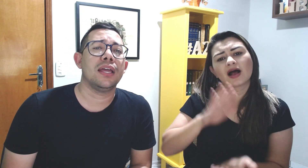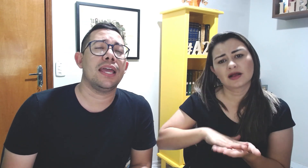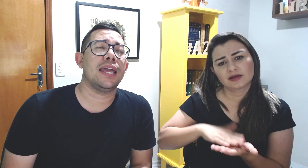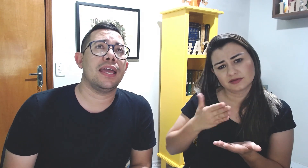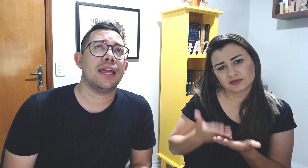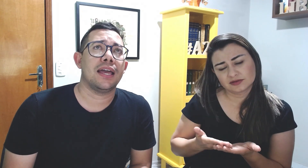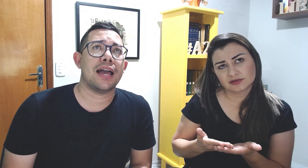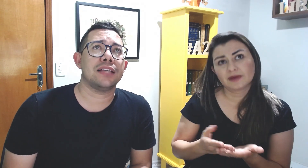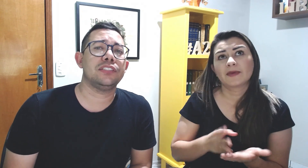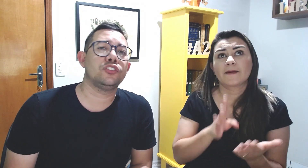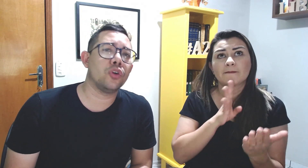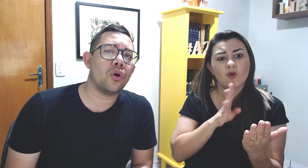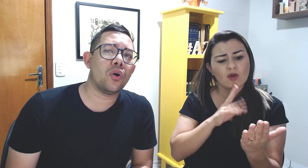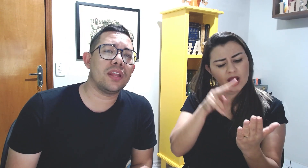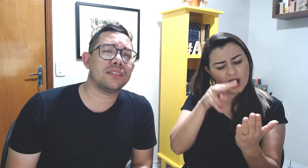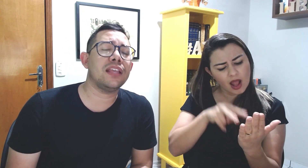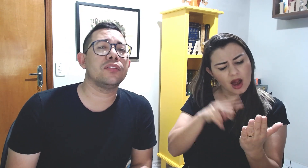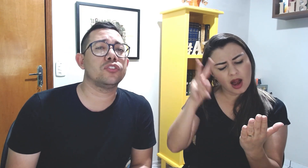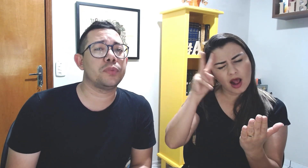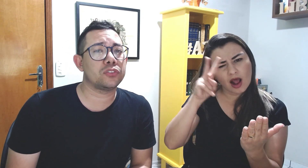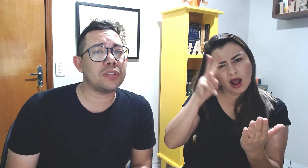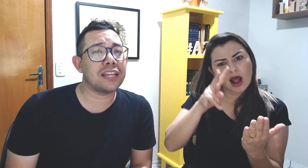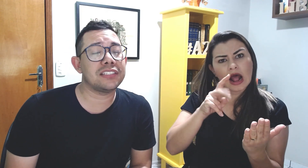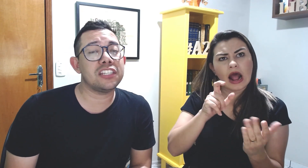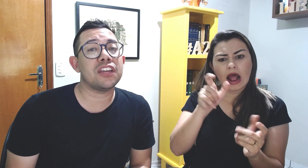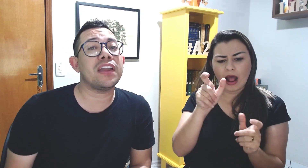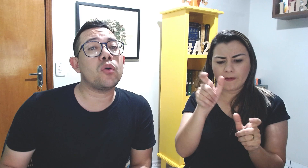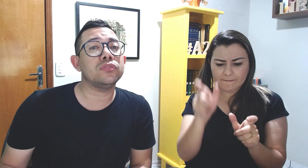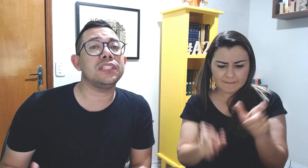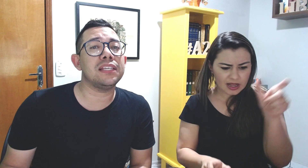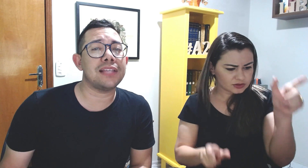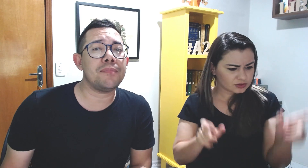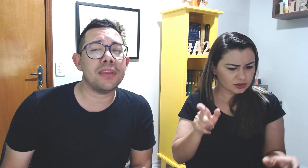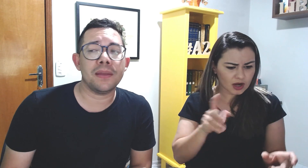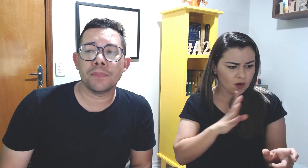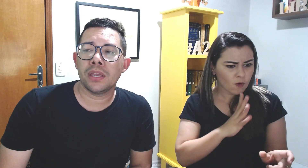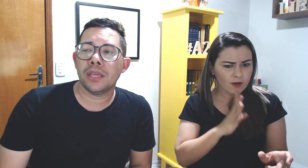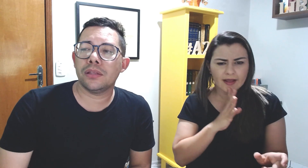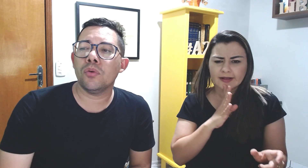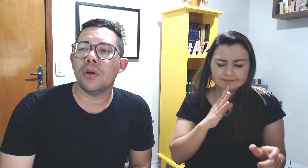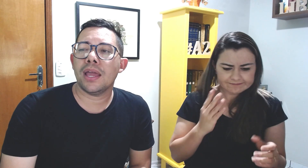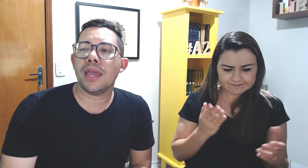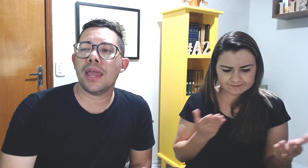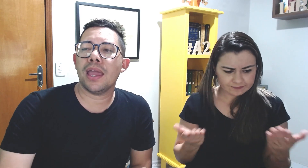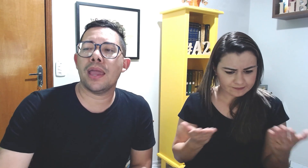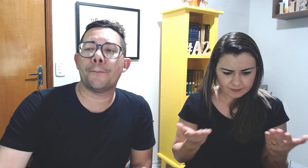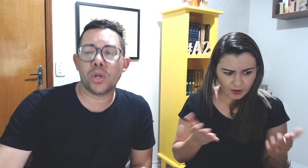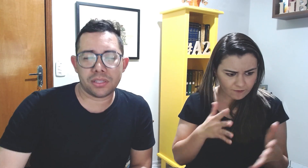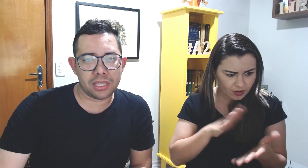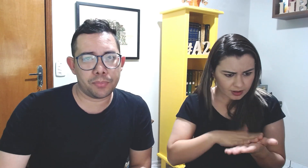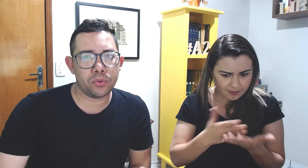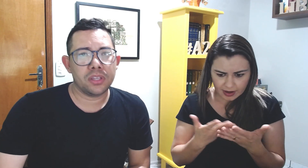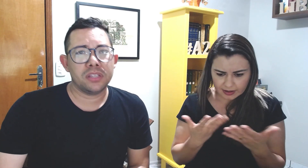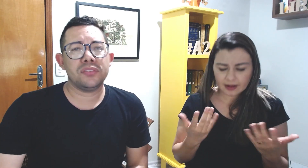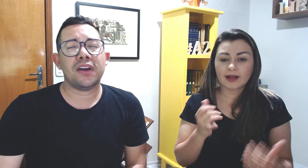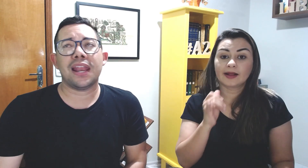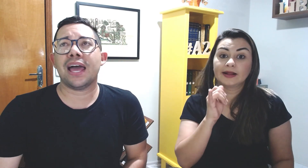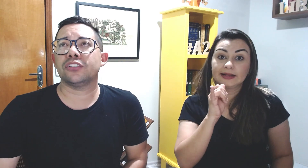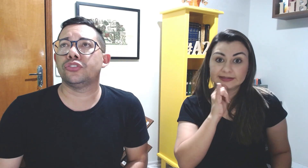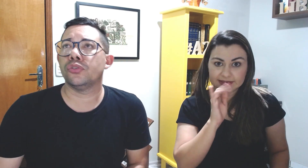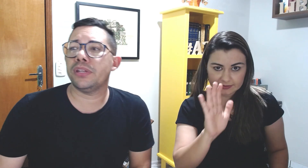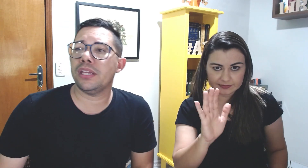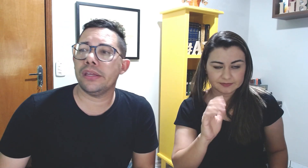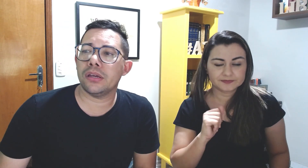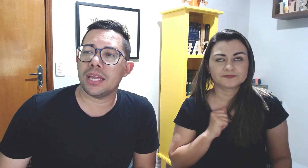são as histórias, quem são os personagens, a gente já vai conseguir saber. Então, por exemplo, se